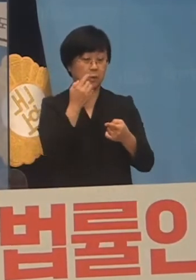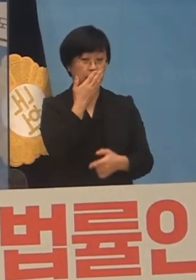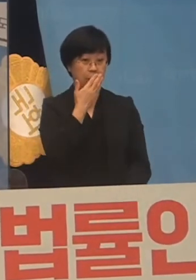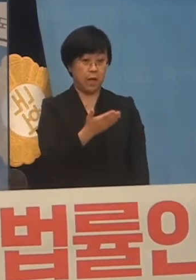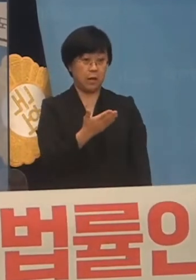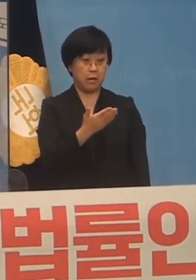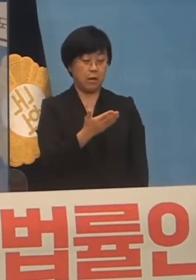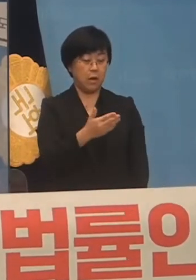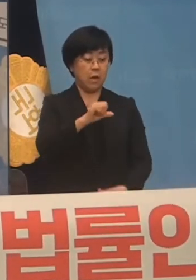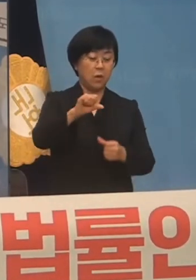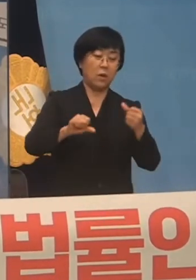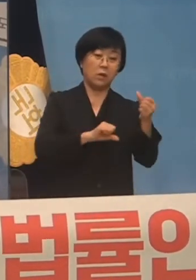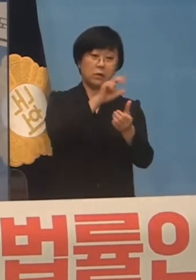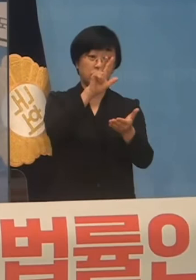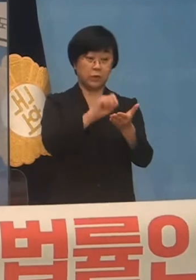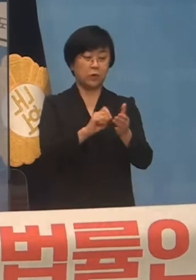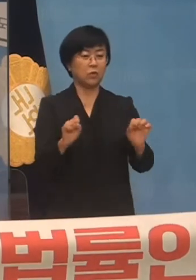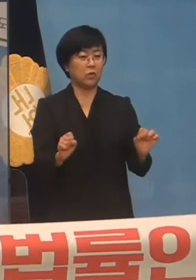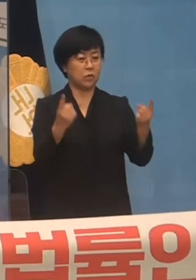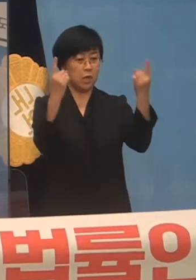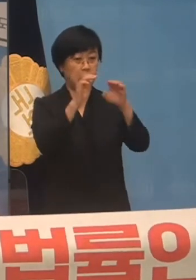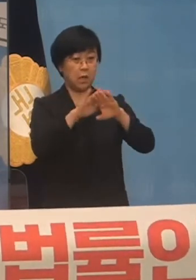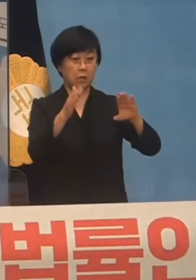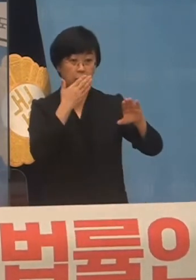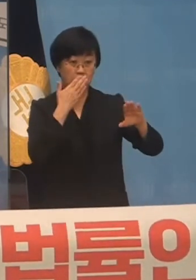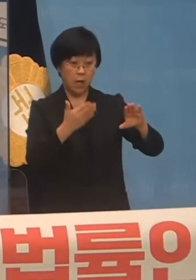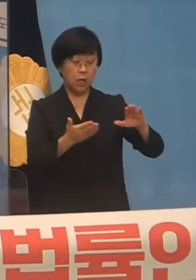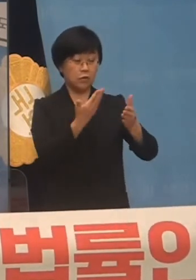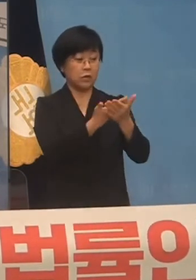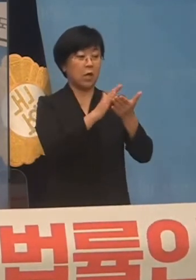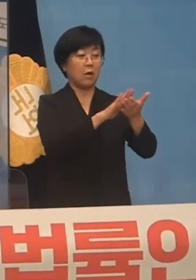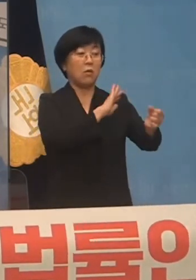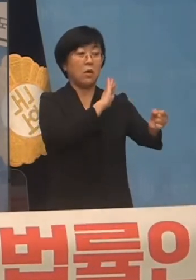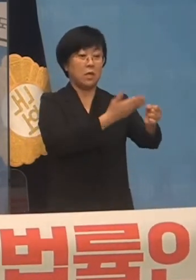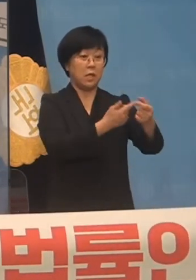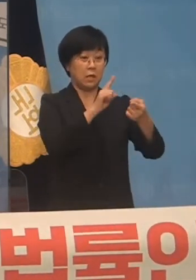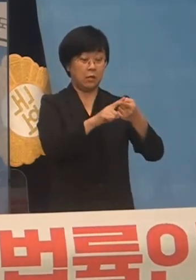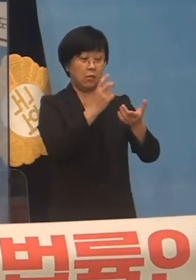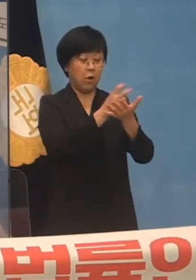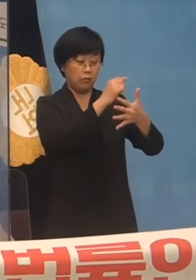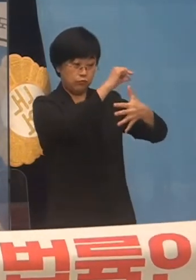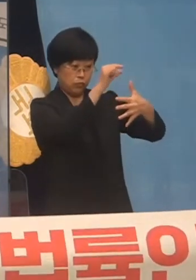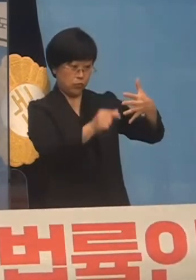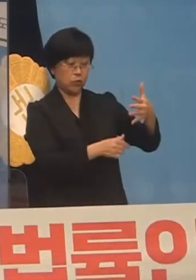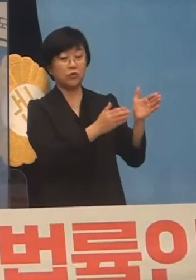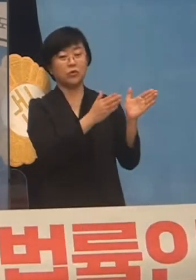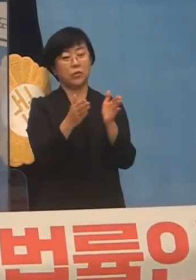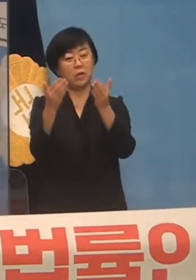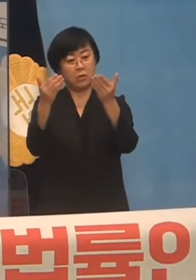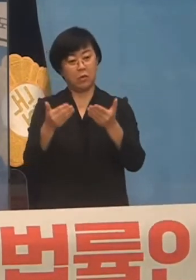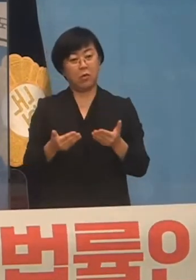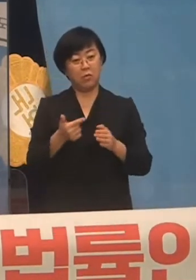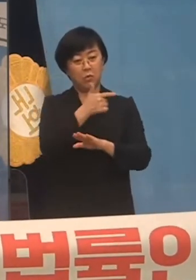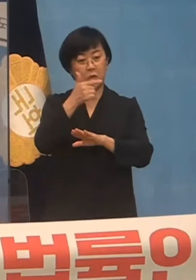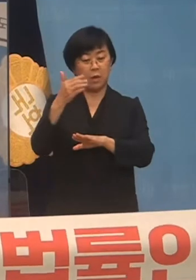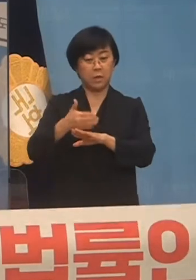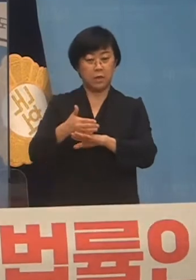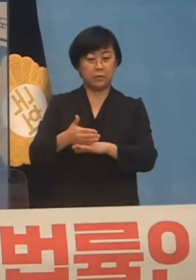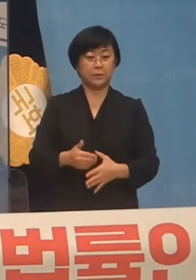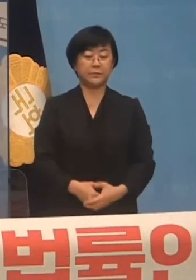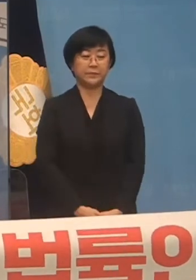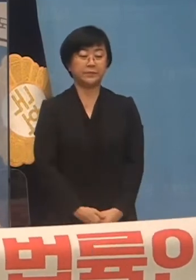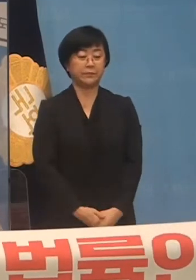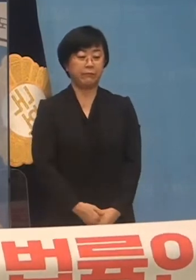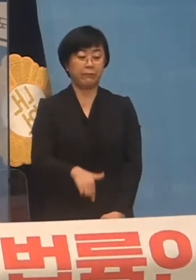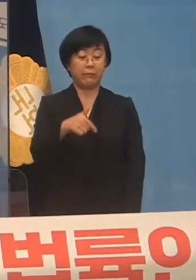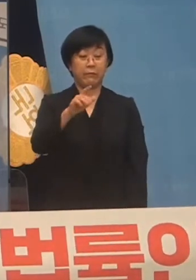있고 환경 문제까지 동시에 해결할 수 있는 수리할 권리에 관한 법률안을 준비해 주셔서 대단히 감사드립니다.